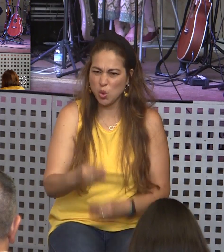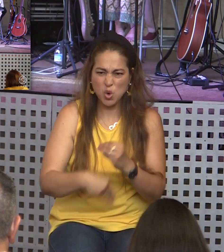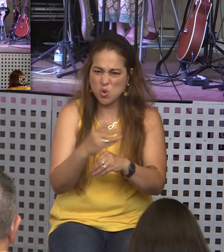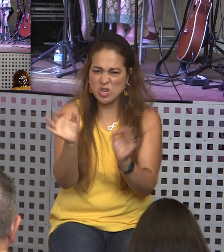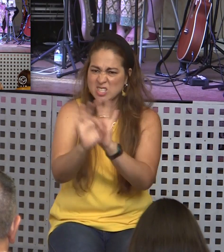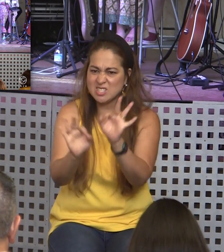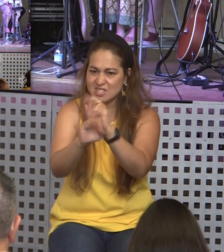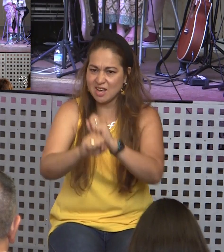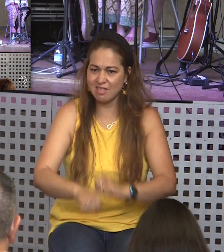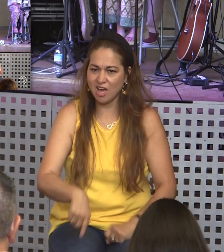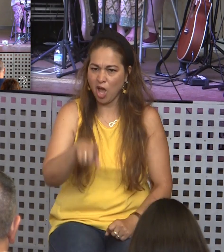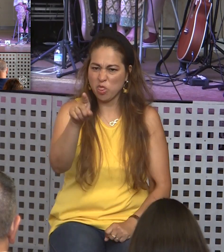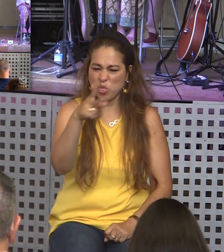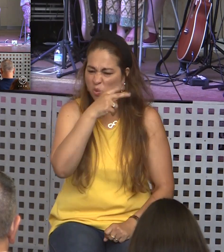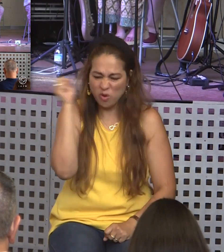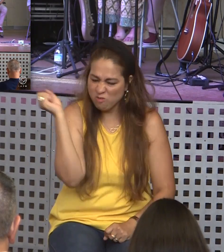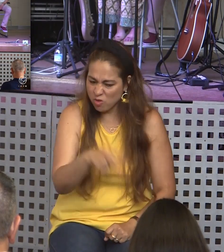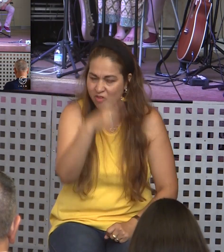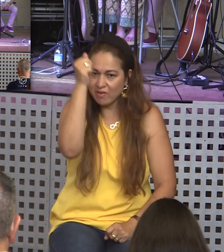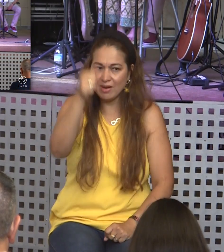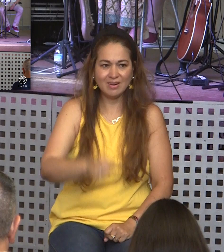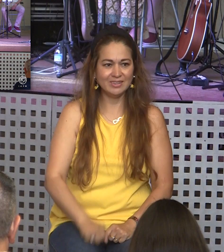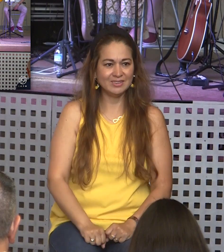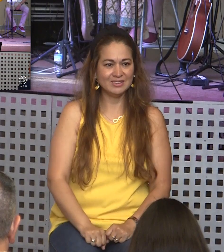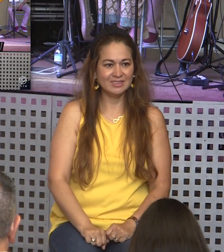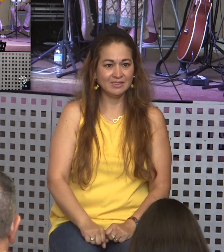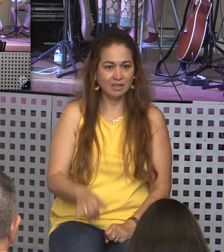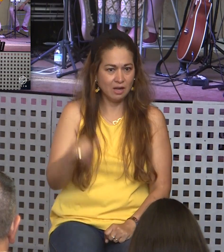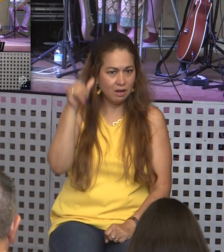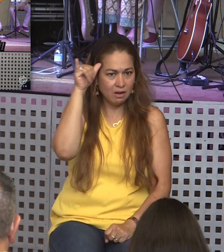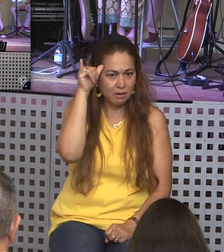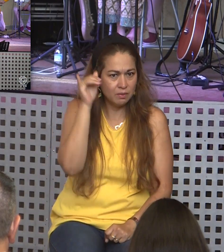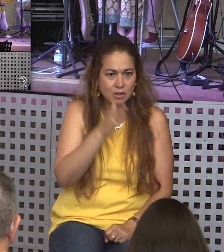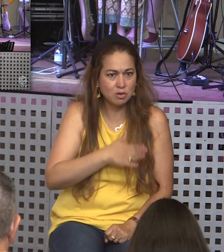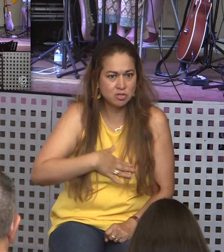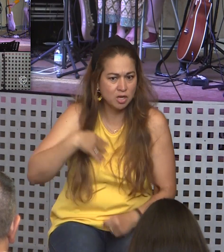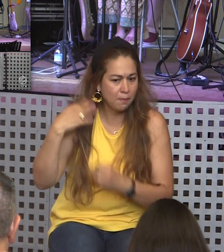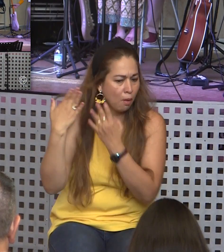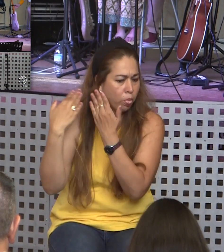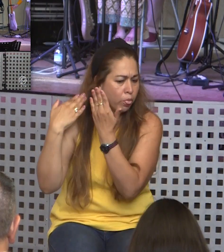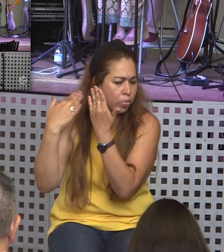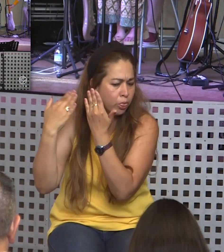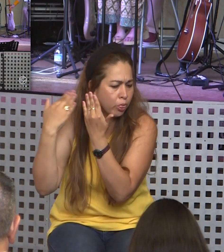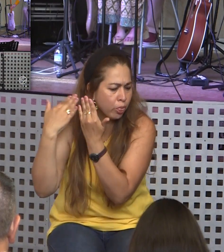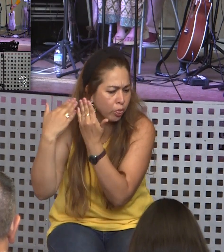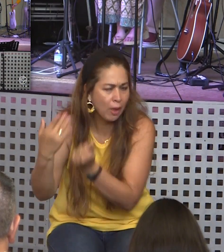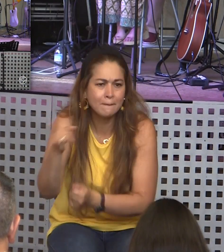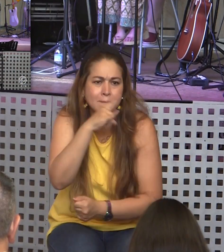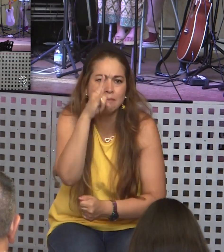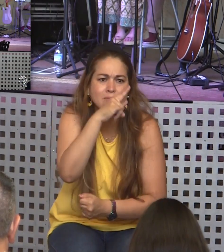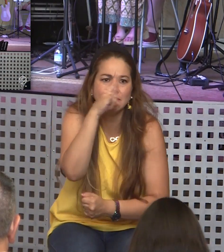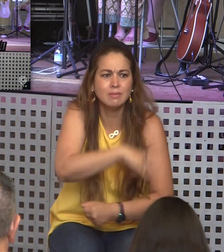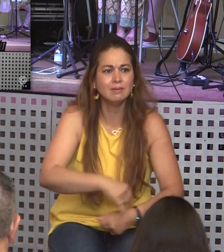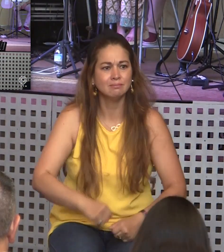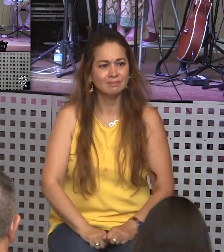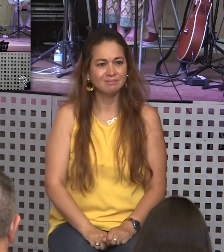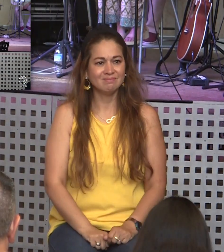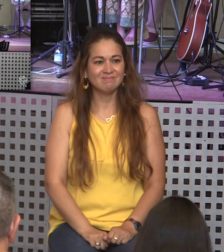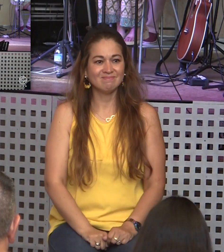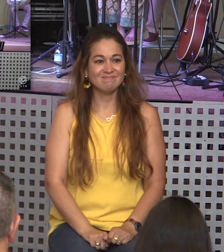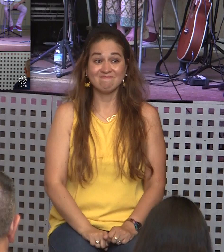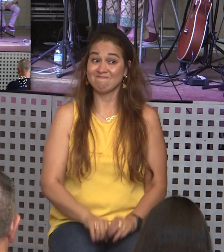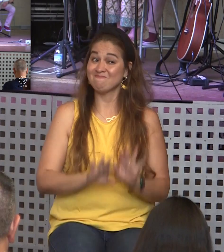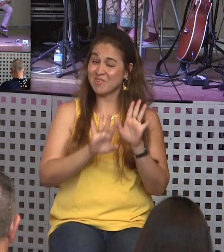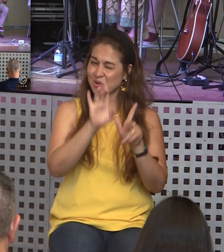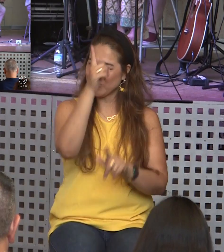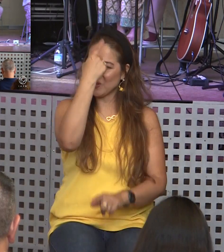Padre, yo sé que tú siempre me oyes, pero por causa de estos voy a orar, voy a pedir, pero siempre me oyes. ¿Sabes